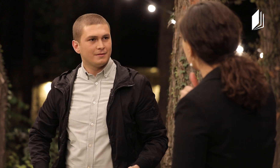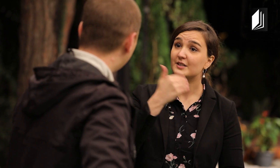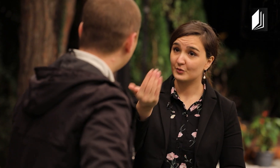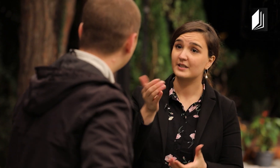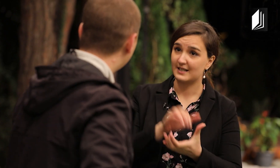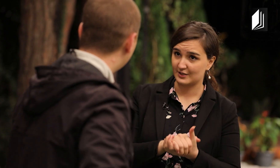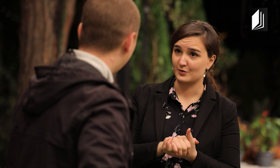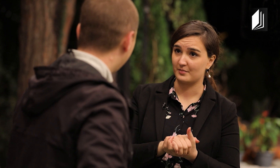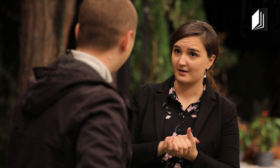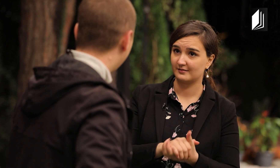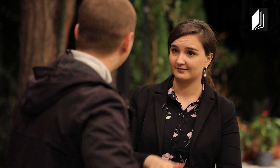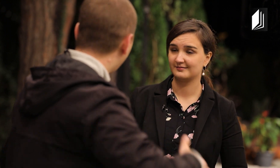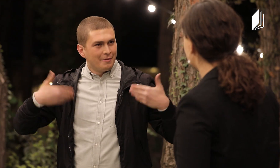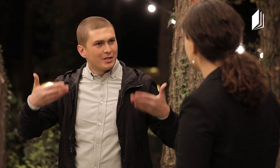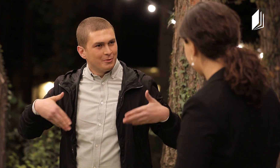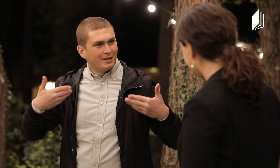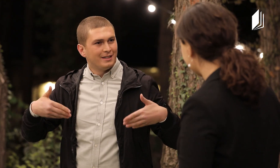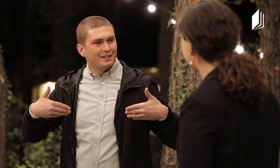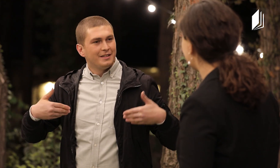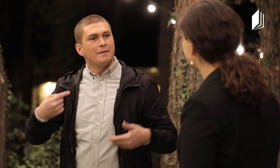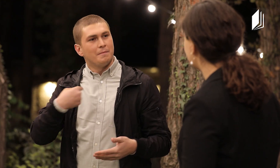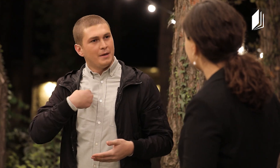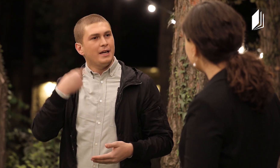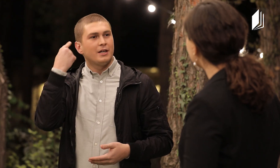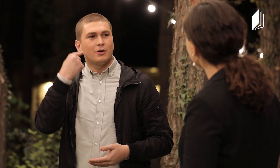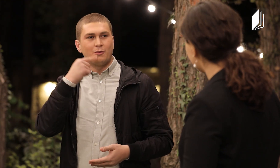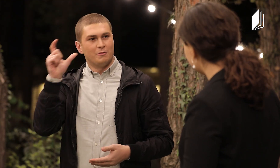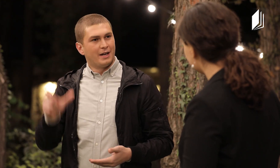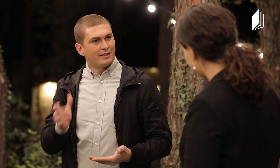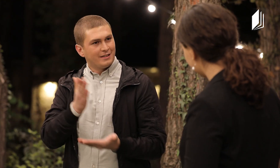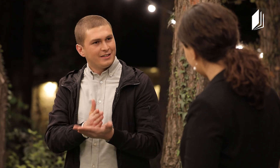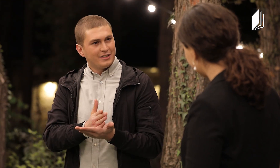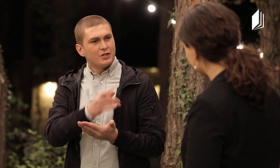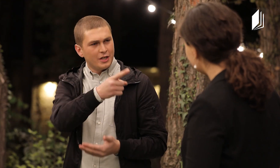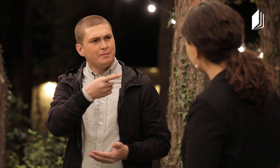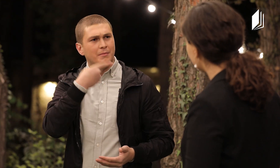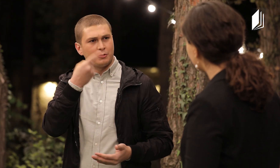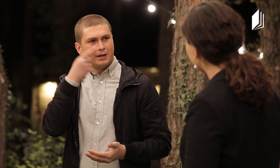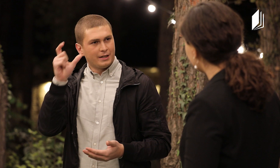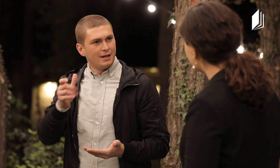მინდა თქვენი გაცნობა. გამარჯობა. მე ყრუ ვარ. შენ მეტყველი